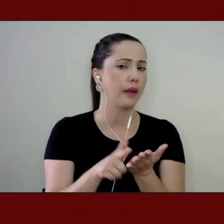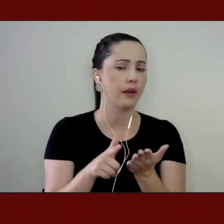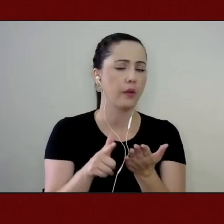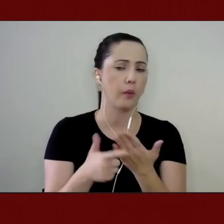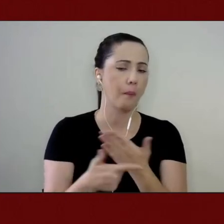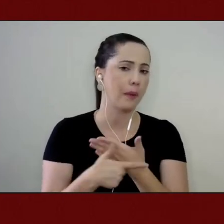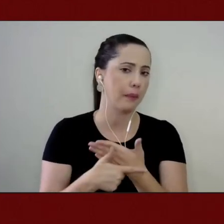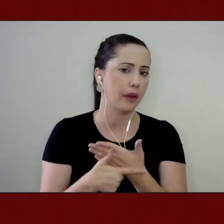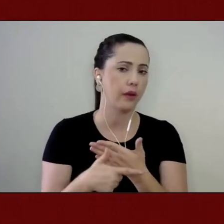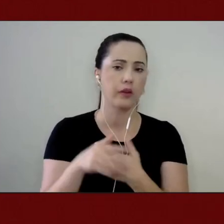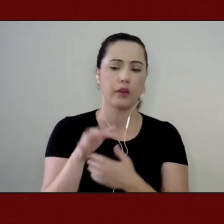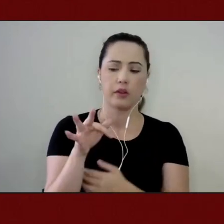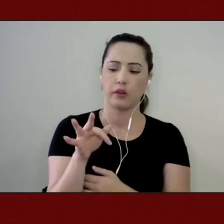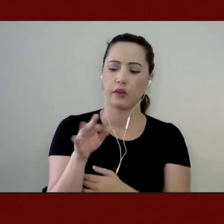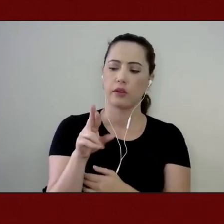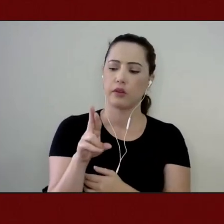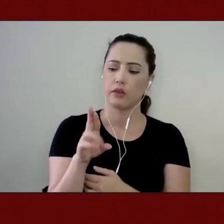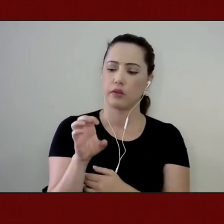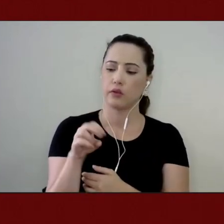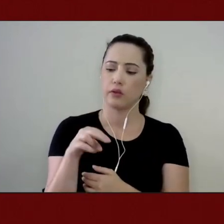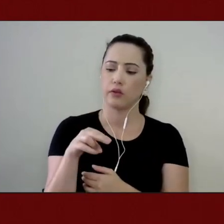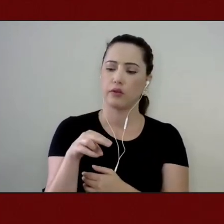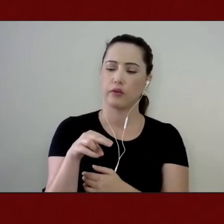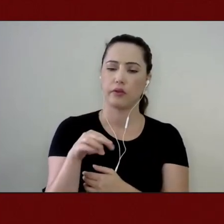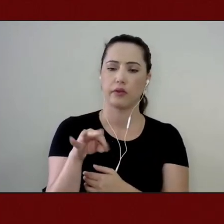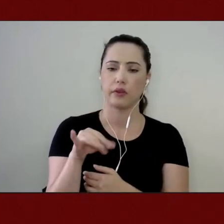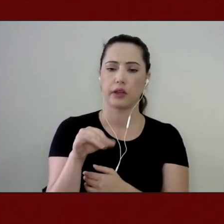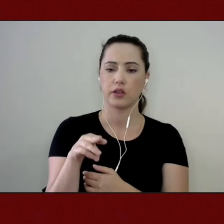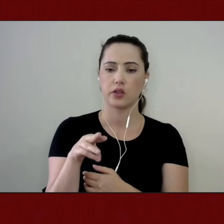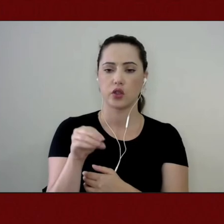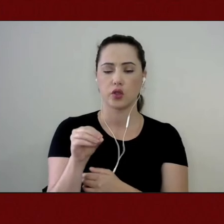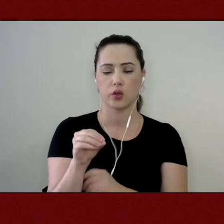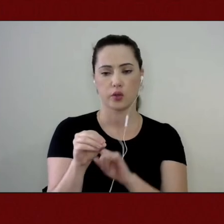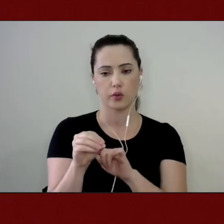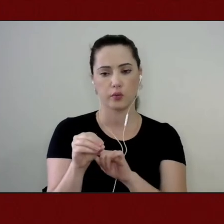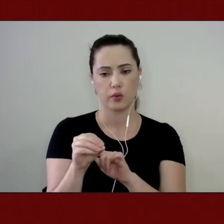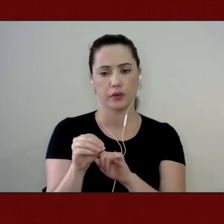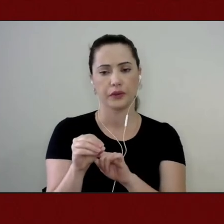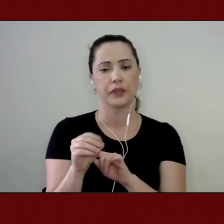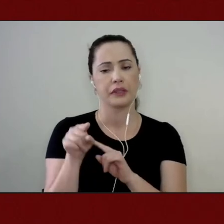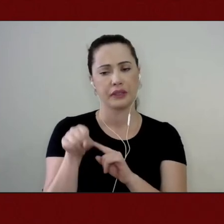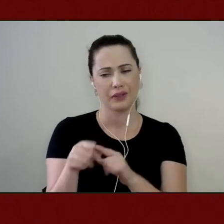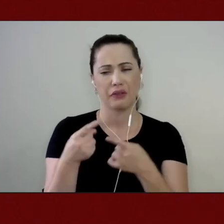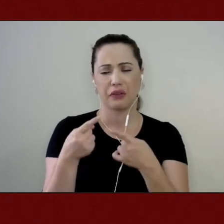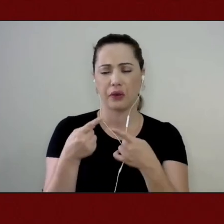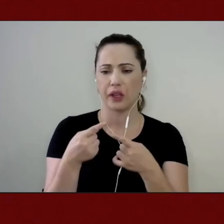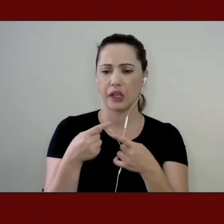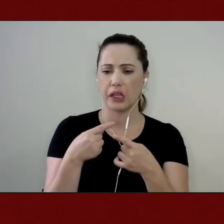Tão execrado pela historiografia que surgiu no final dos anos 70 e 80, né?